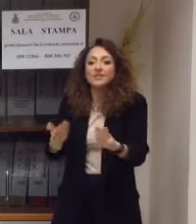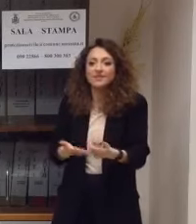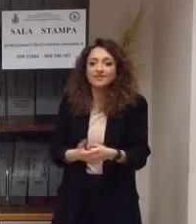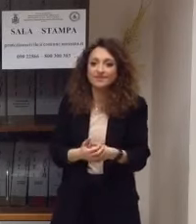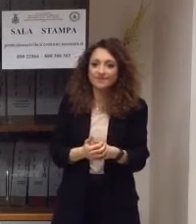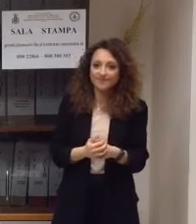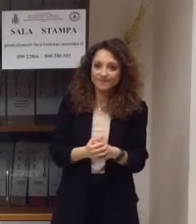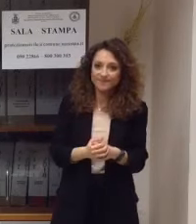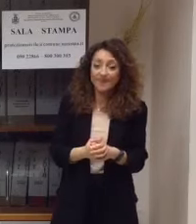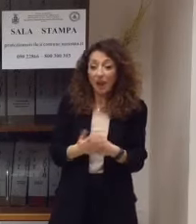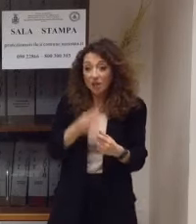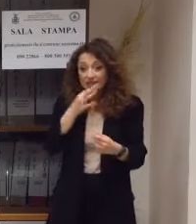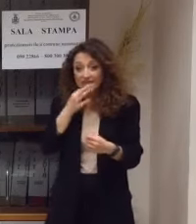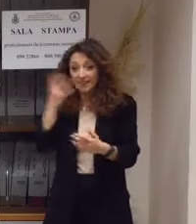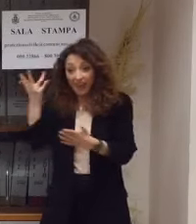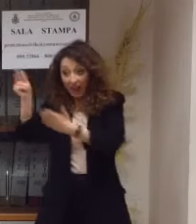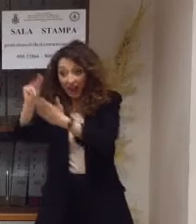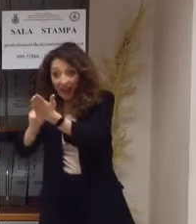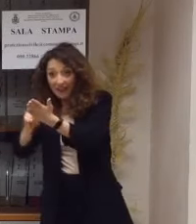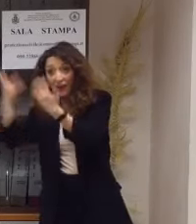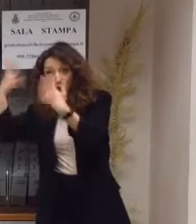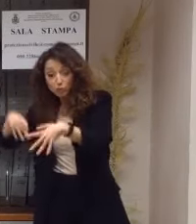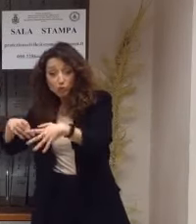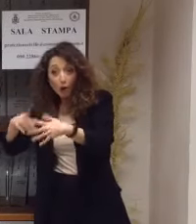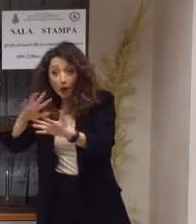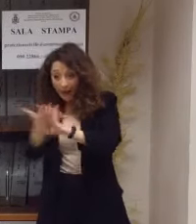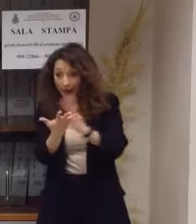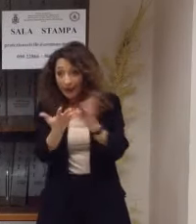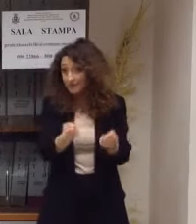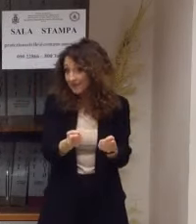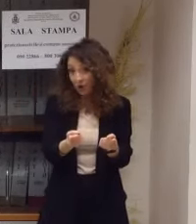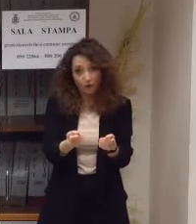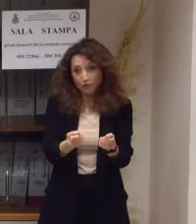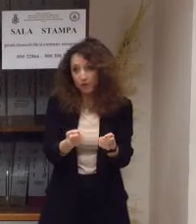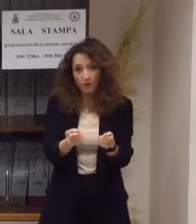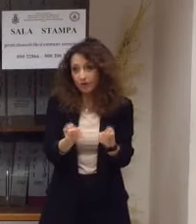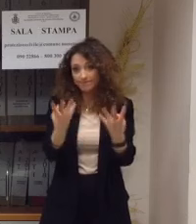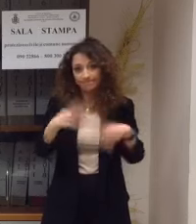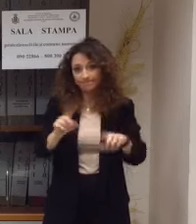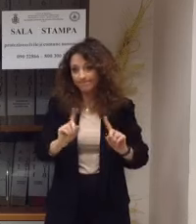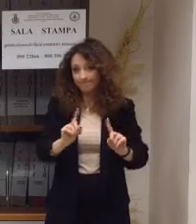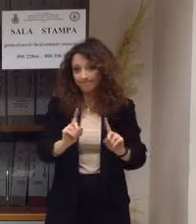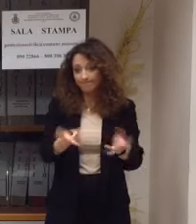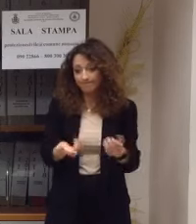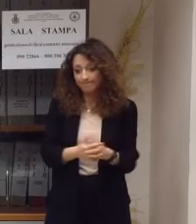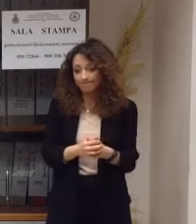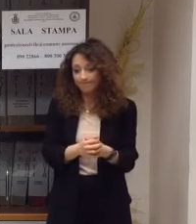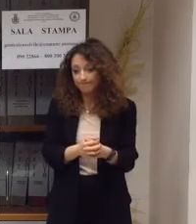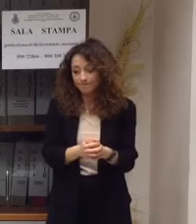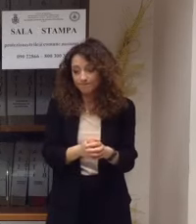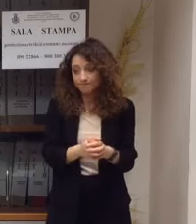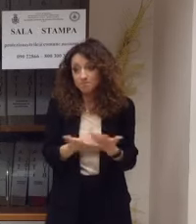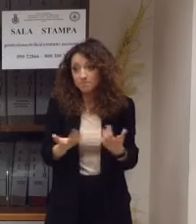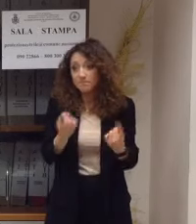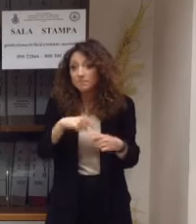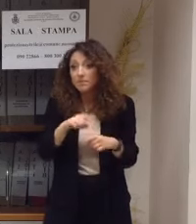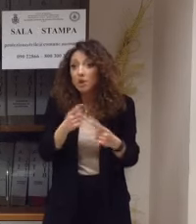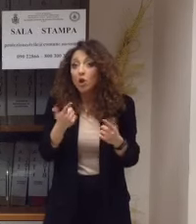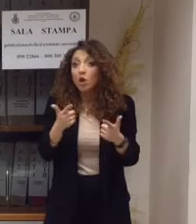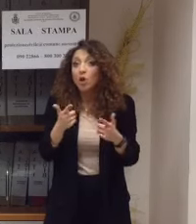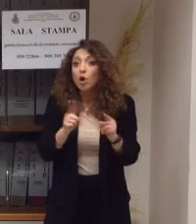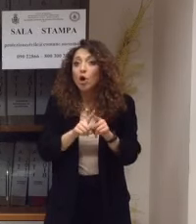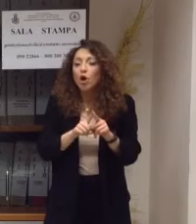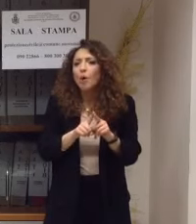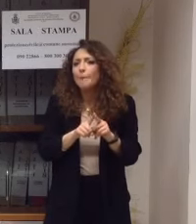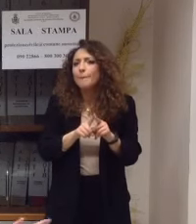carta non funzionano. Quindi la linea sarà questa qui. Per noi è come se non siete percettori di